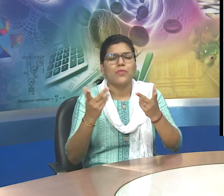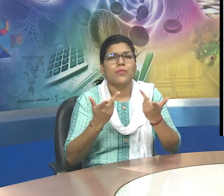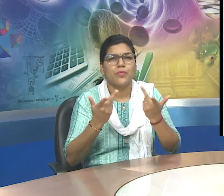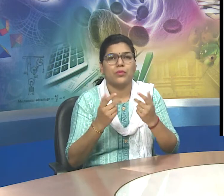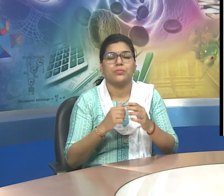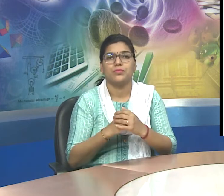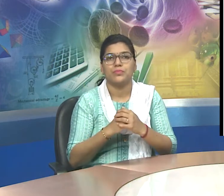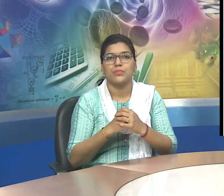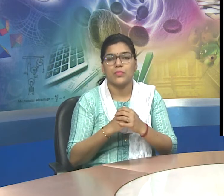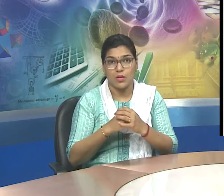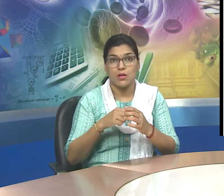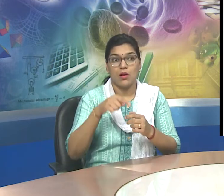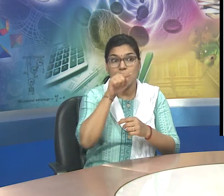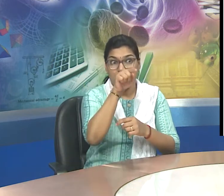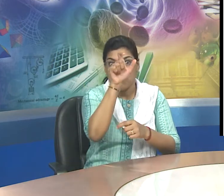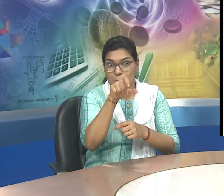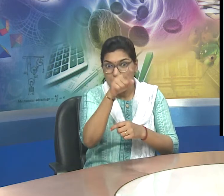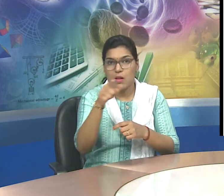अर्थात राष्ट्रीयता।